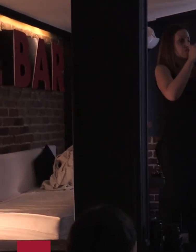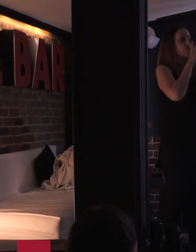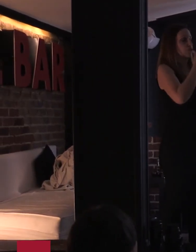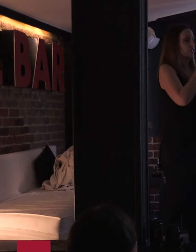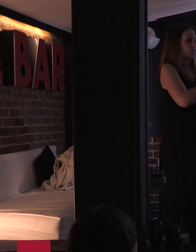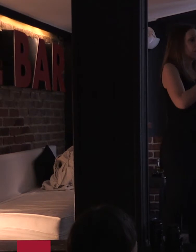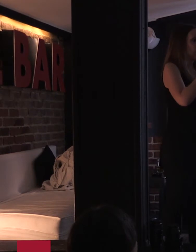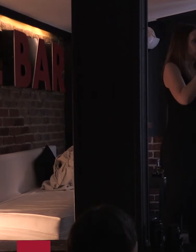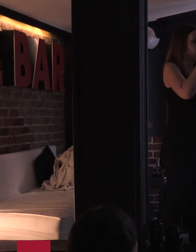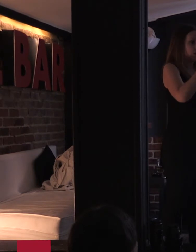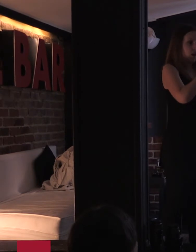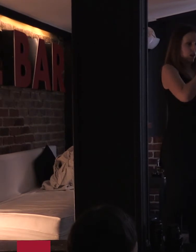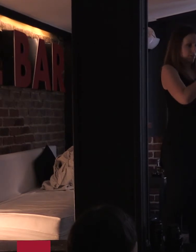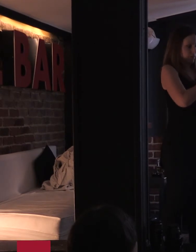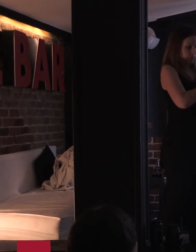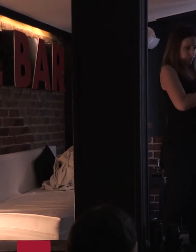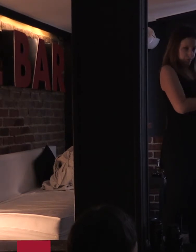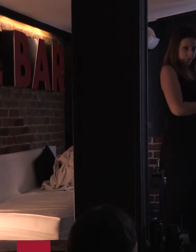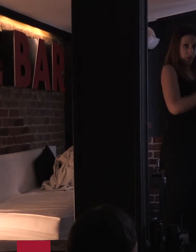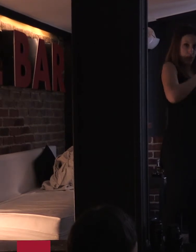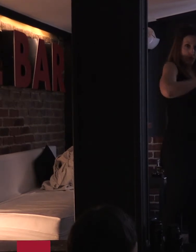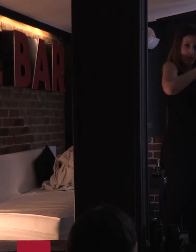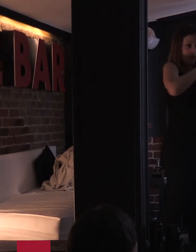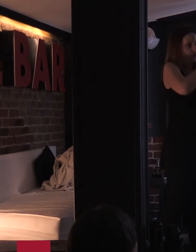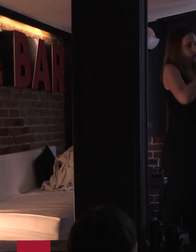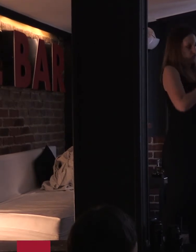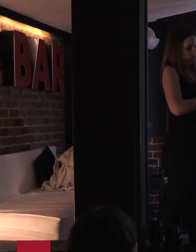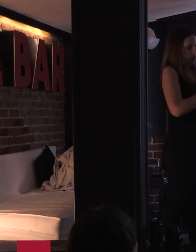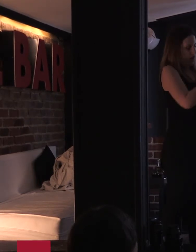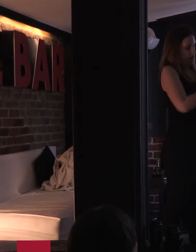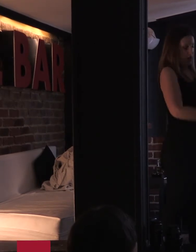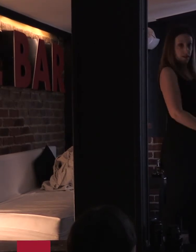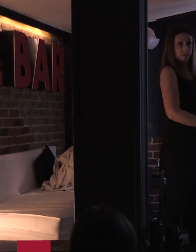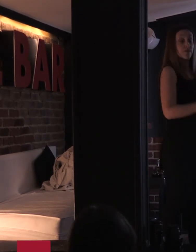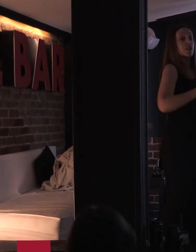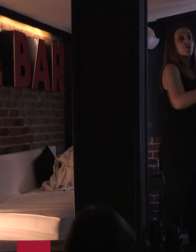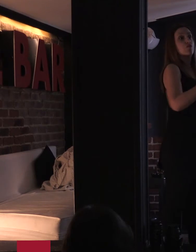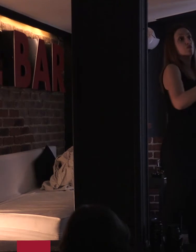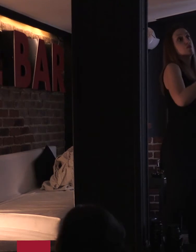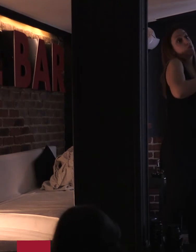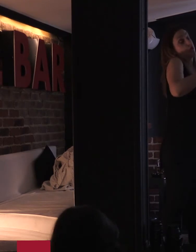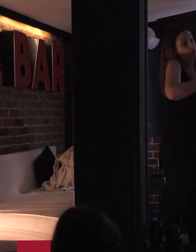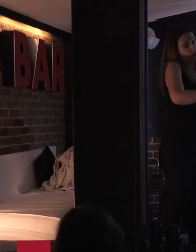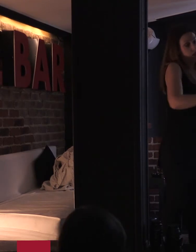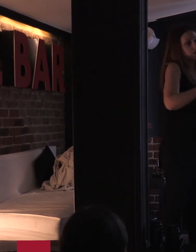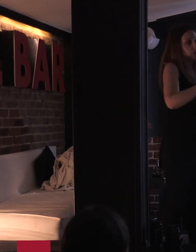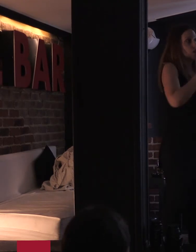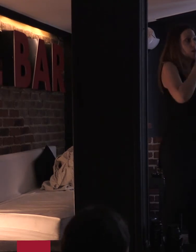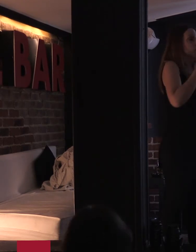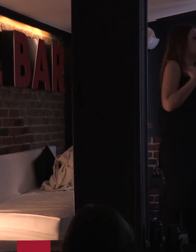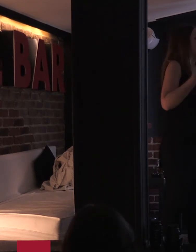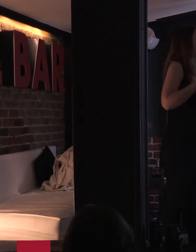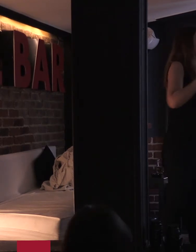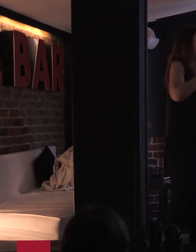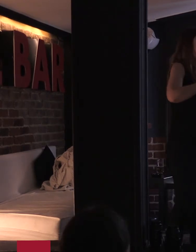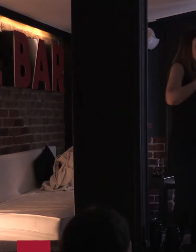que tenemos una lista de problemas que resolveremos en el futuro. Pero el problema es que ahora mismo hay cosas que sabemos que van a ser un problema, pero no sabemos